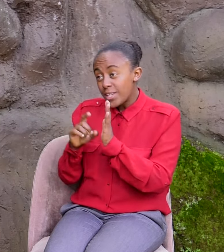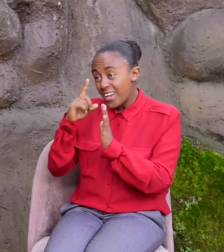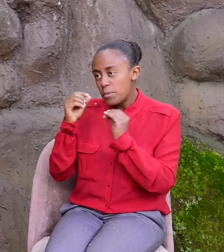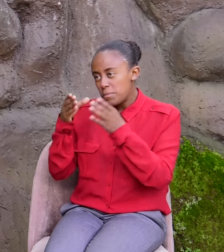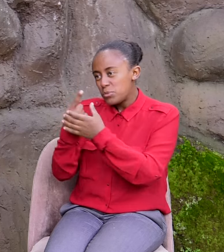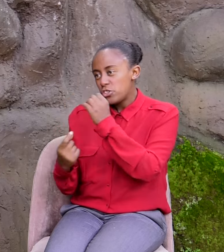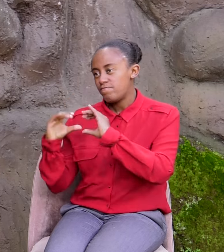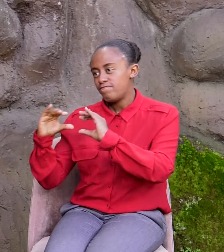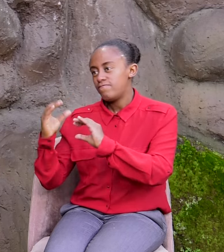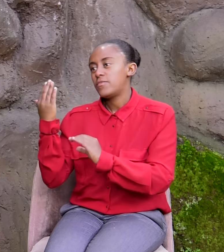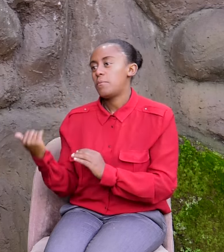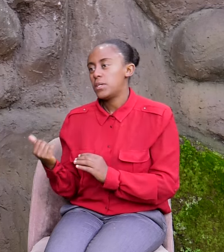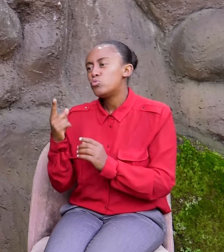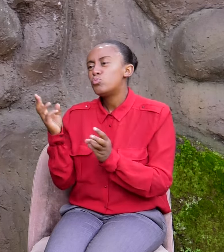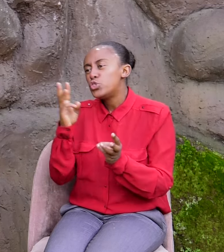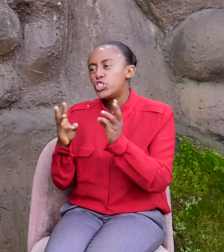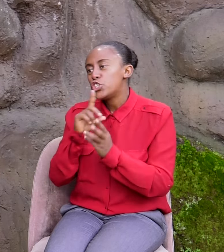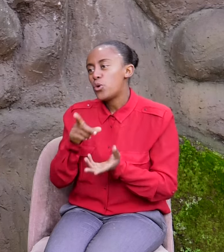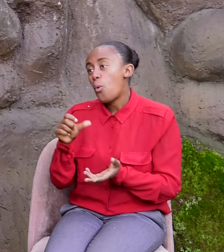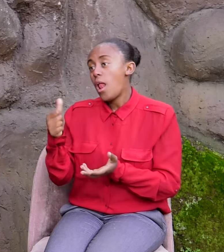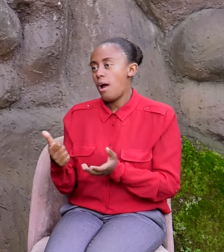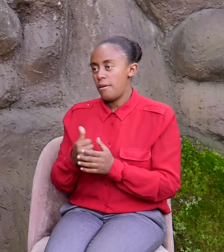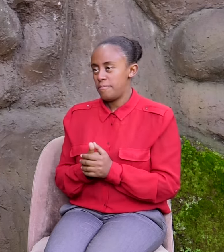አጋጣሚም ነበር። እሱ ሌላ ትልቅ ችግር ነው፣